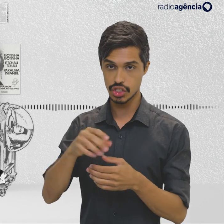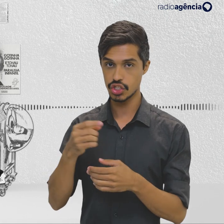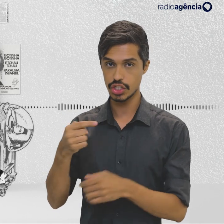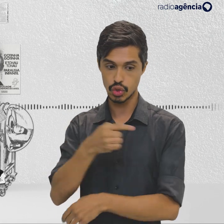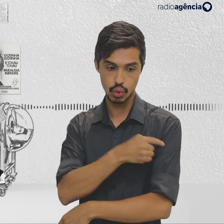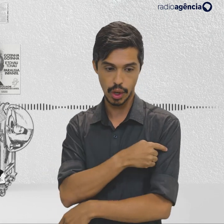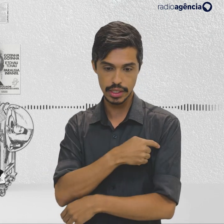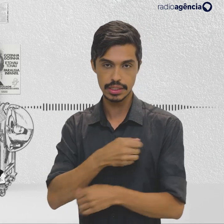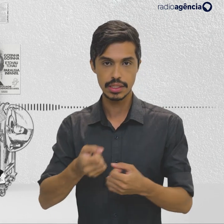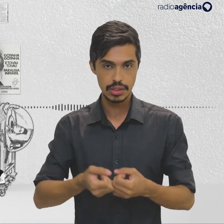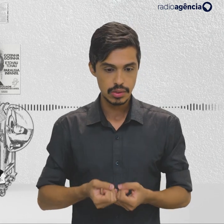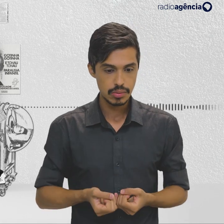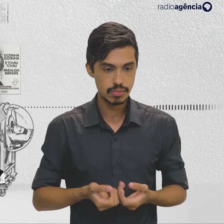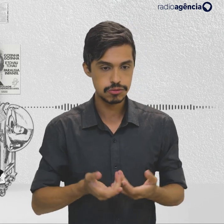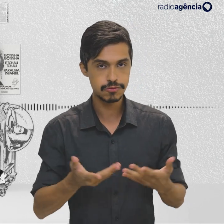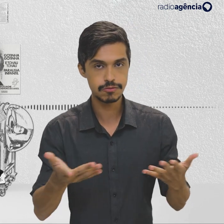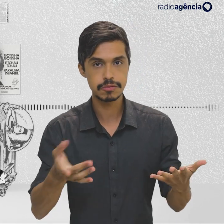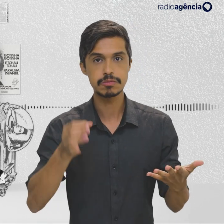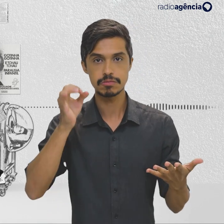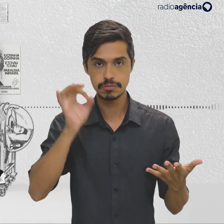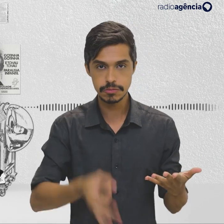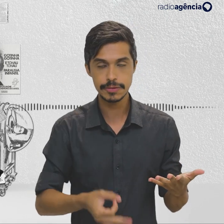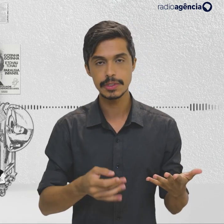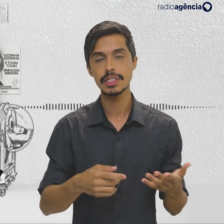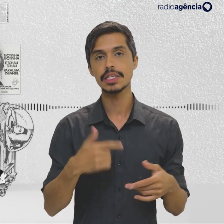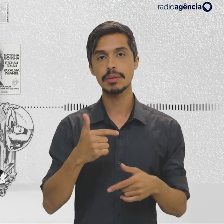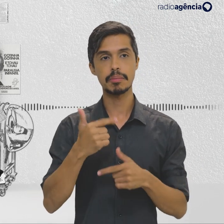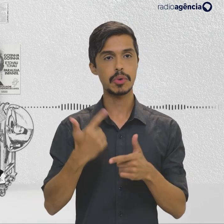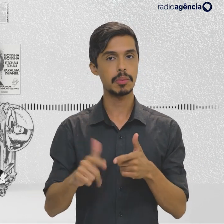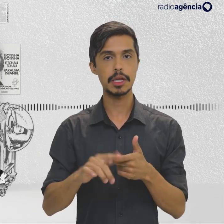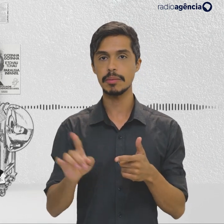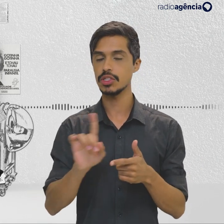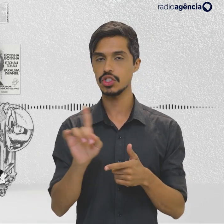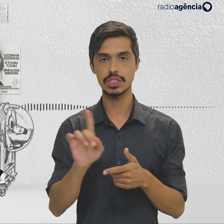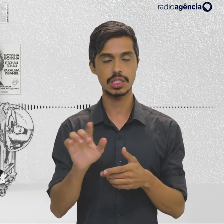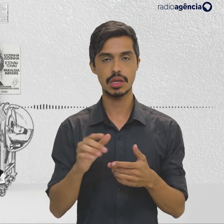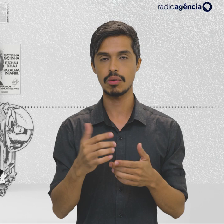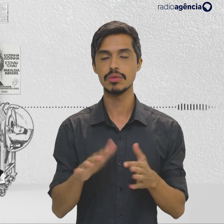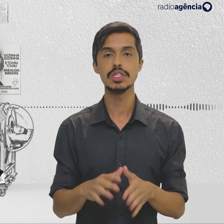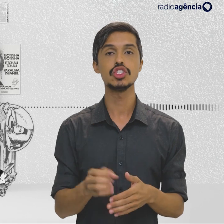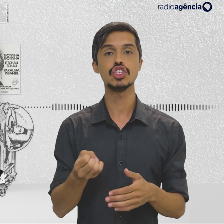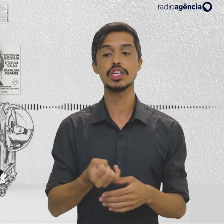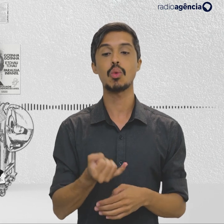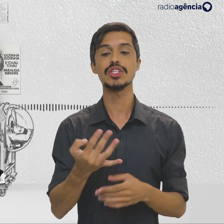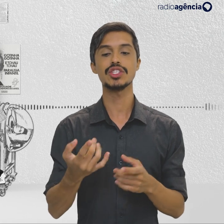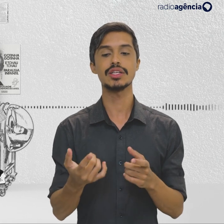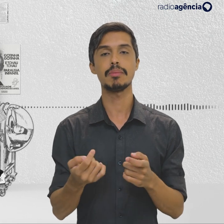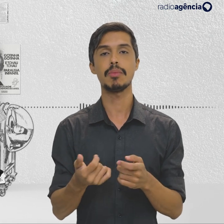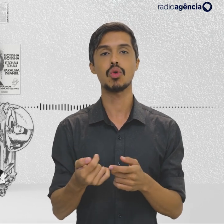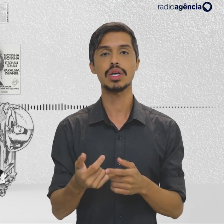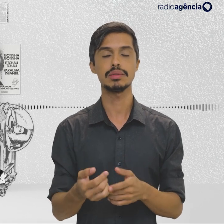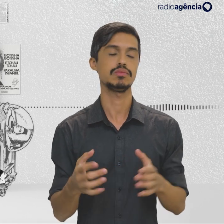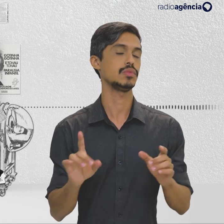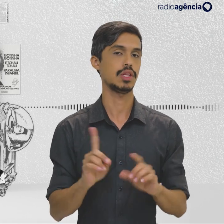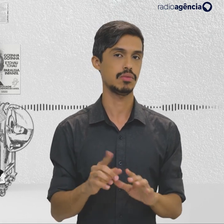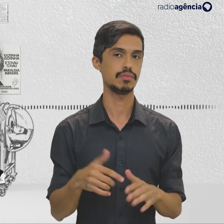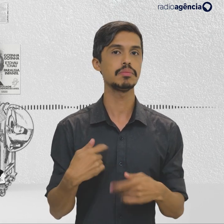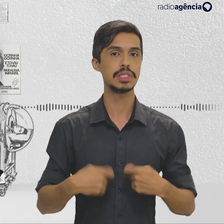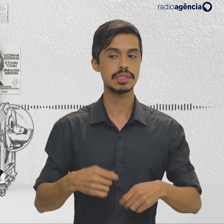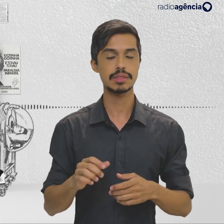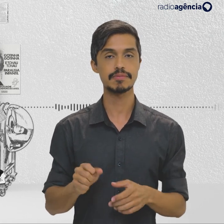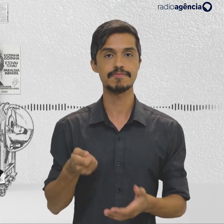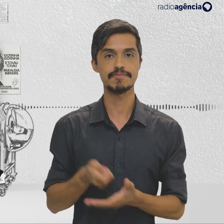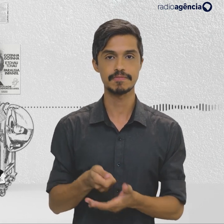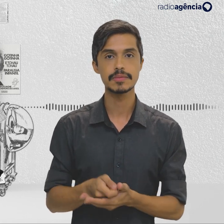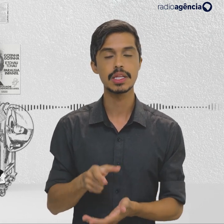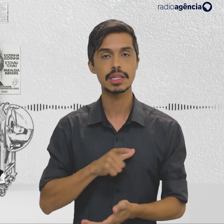seguro para que o programa continue funcionando e não tenha problemas de desabastecimento uma descon idade do abastecimento